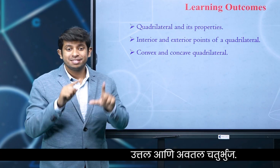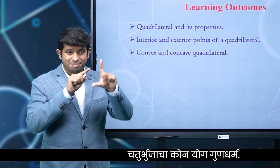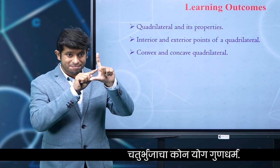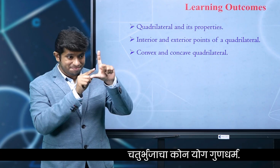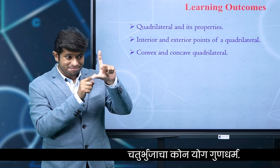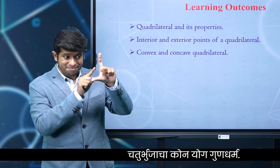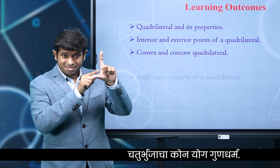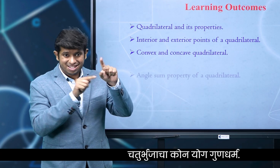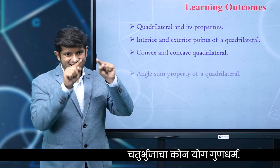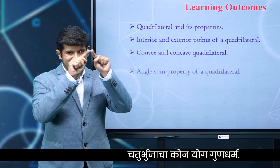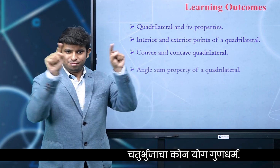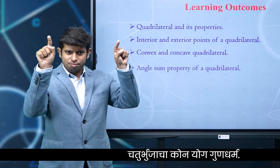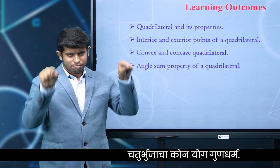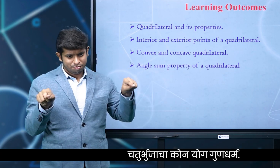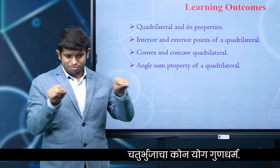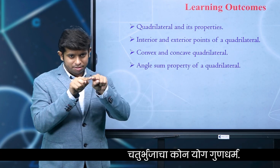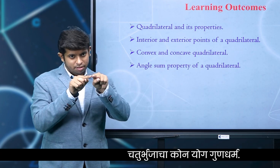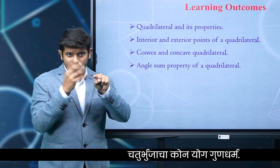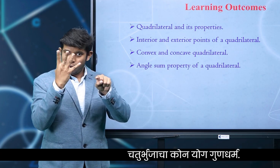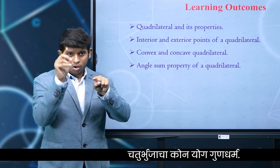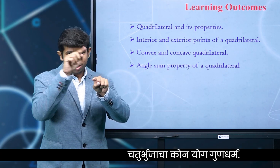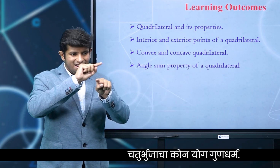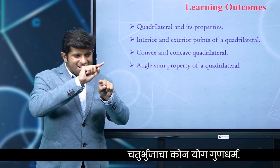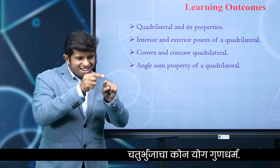तर चतुर्भुजाचा कोन योग गुणधर्म.